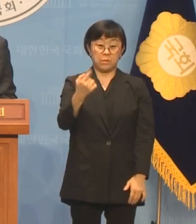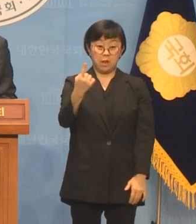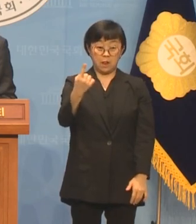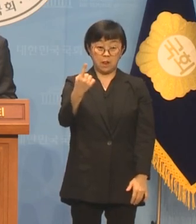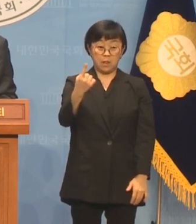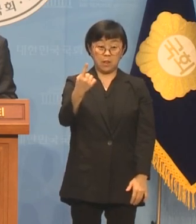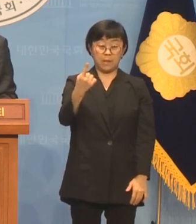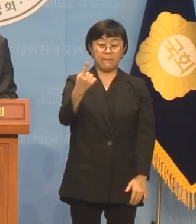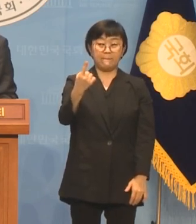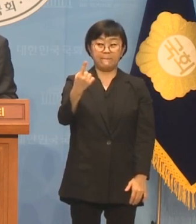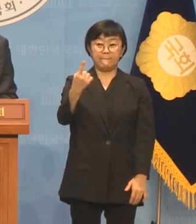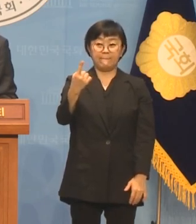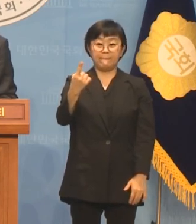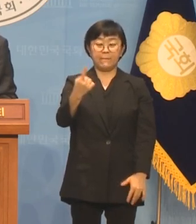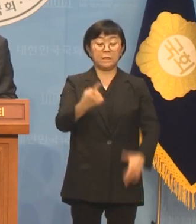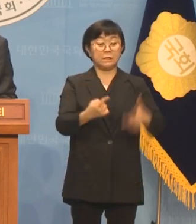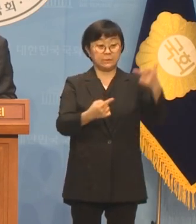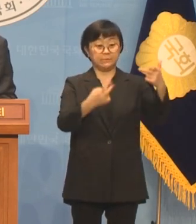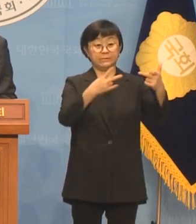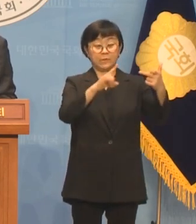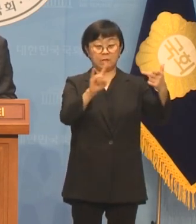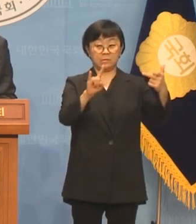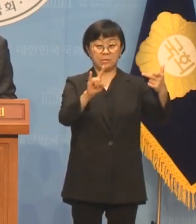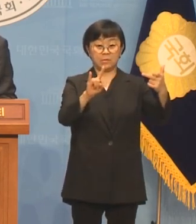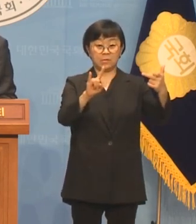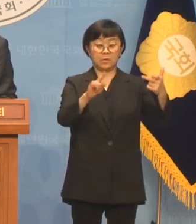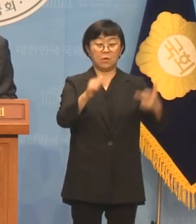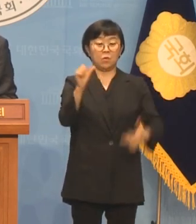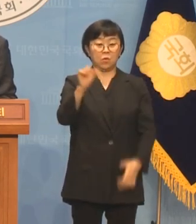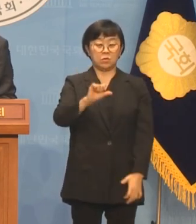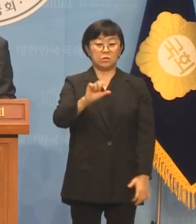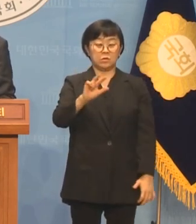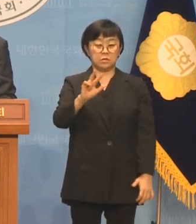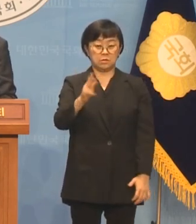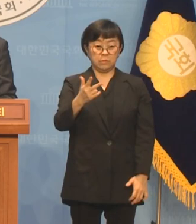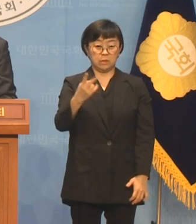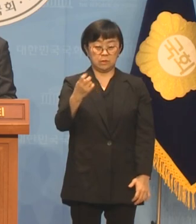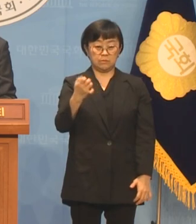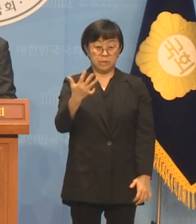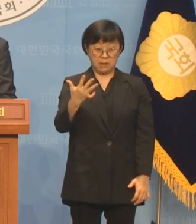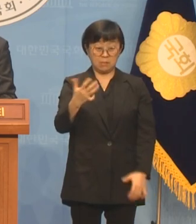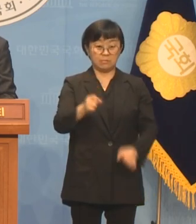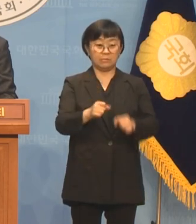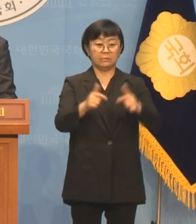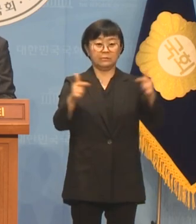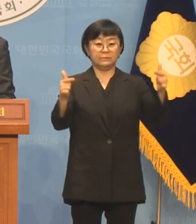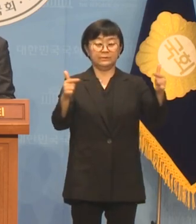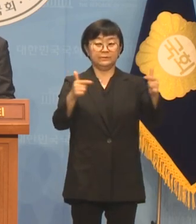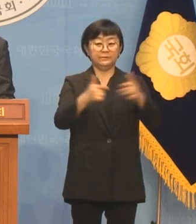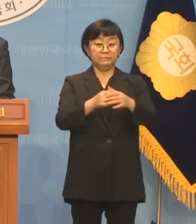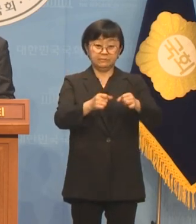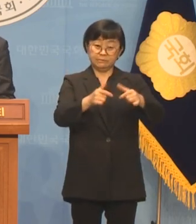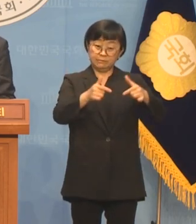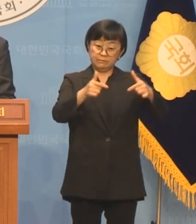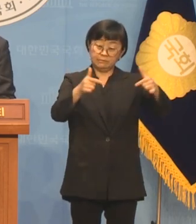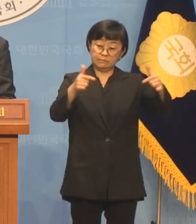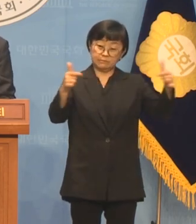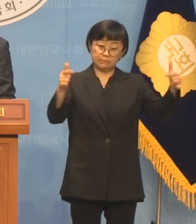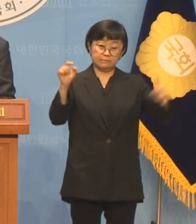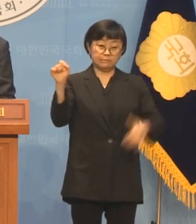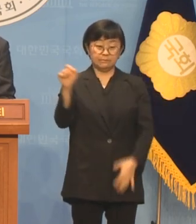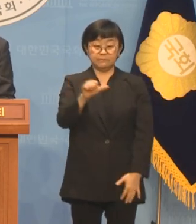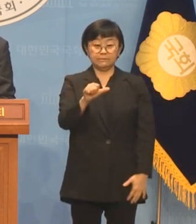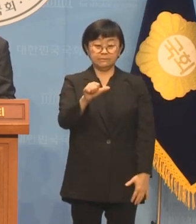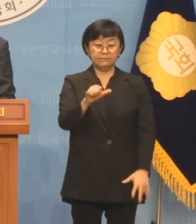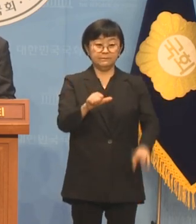1651건, 17대 국회에서는 5728건으로 늘어나더니 점점 그 증가 속도가